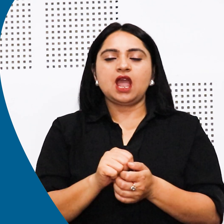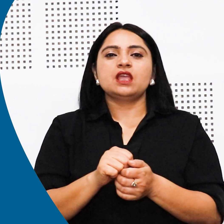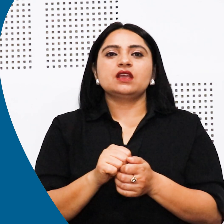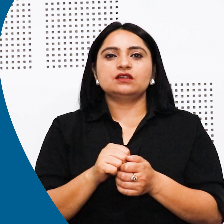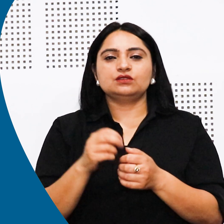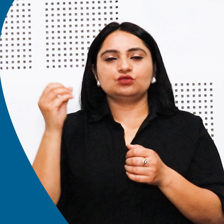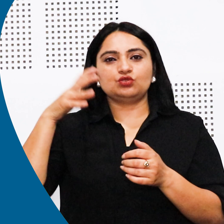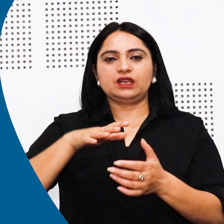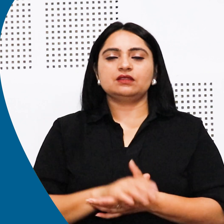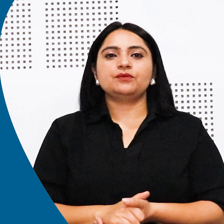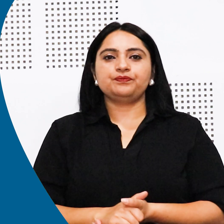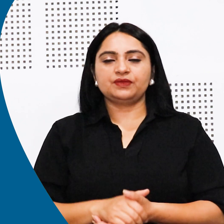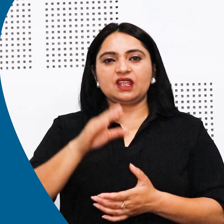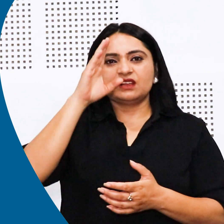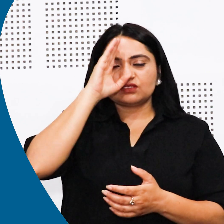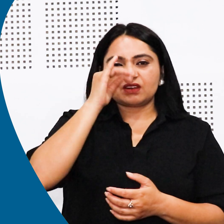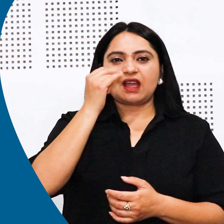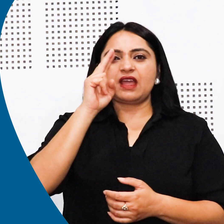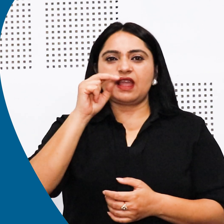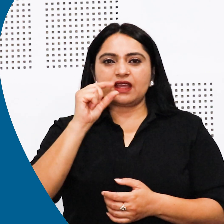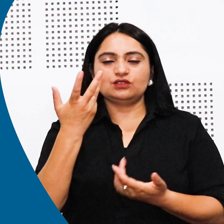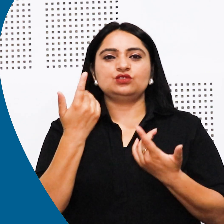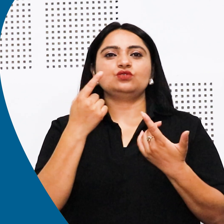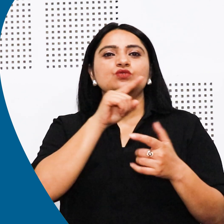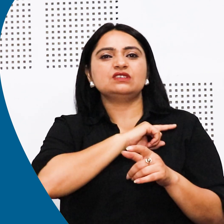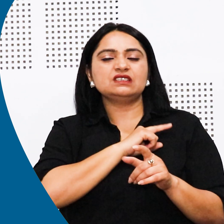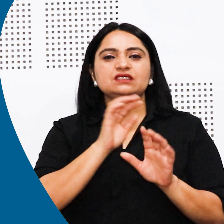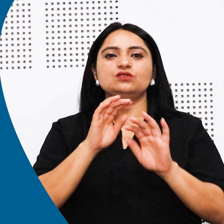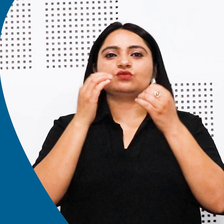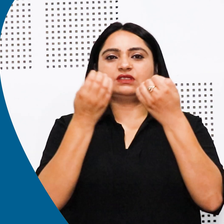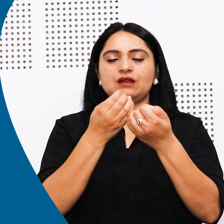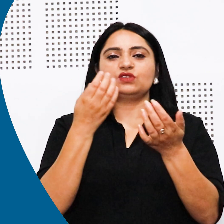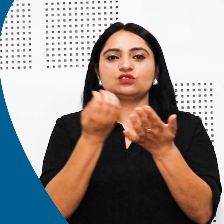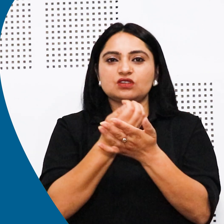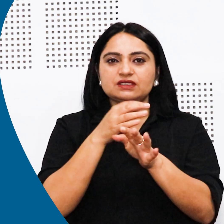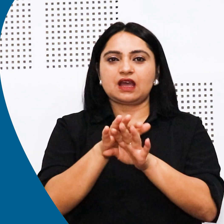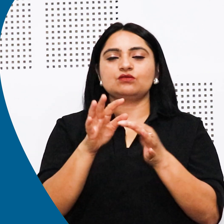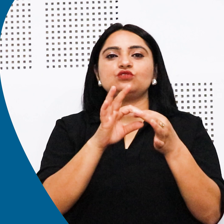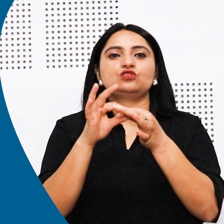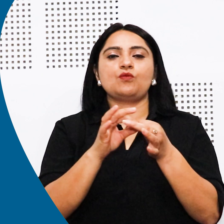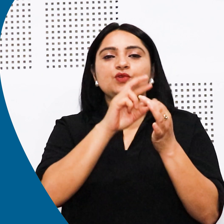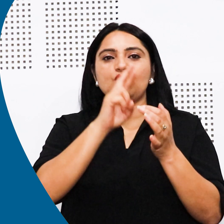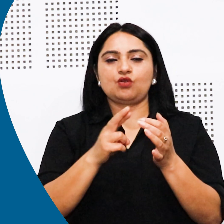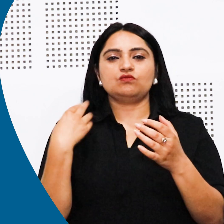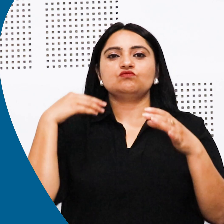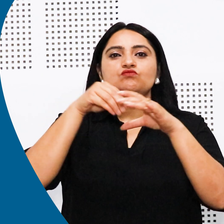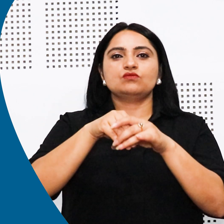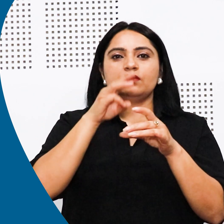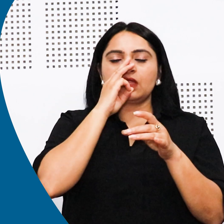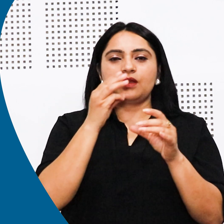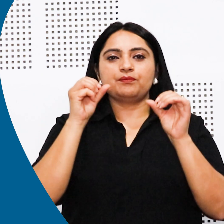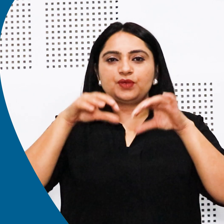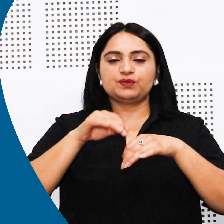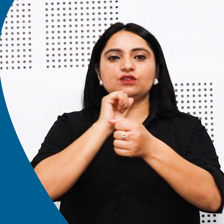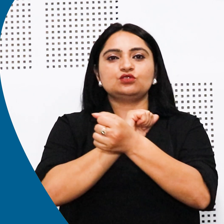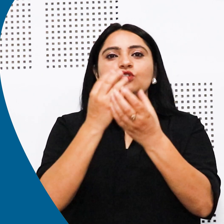एफएम, सुर्खेत। सरकारी, गैर सरकारी, निजी एवं सामुदायिक संस्थाहरूको समेत समन्वय र संलग्नतामा विपद